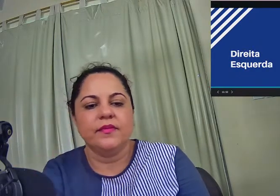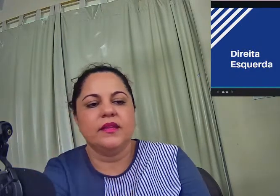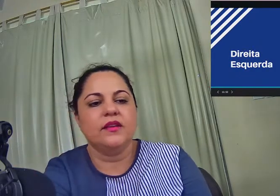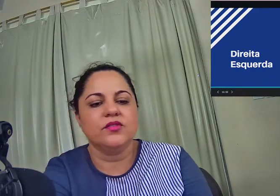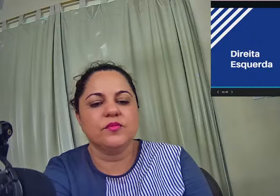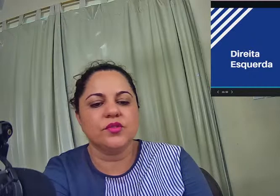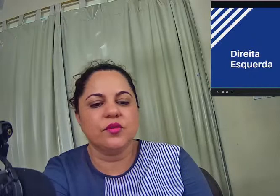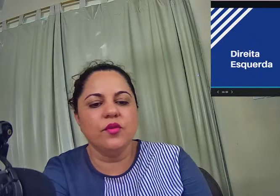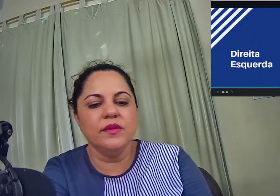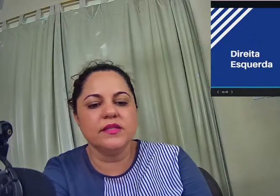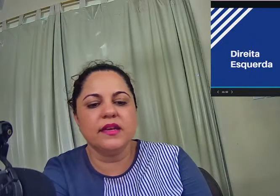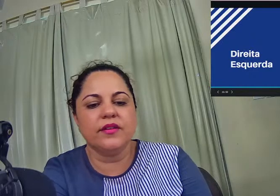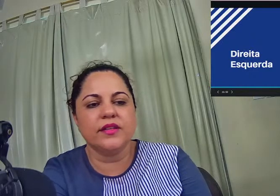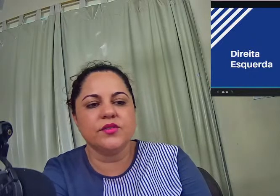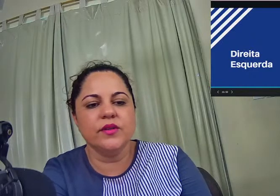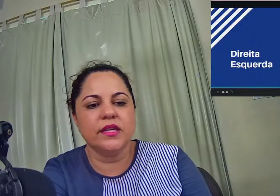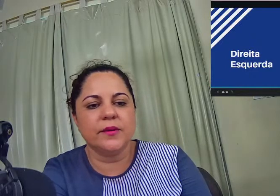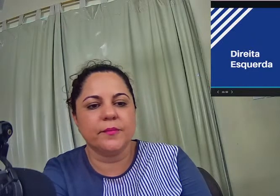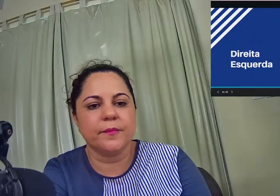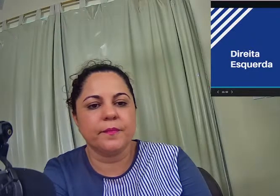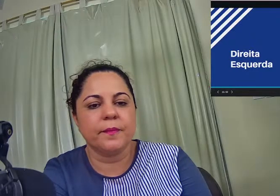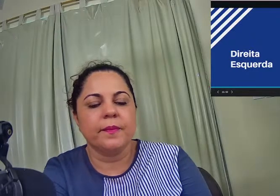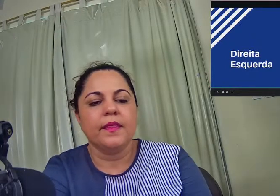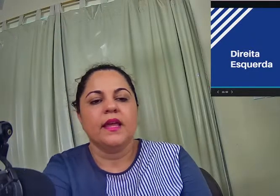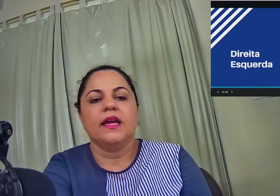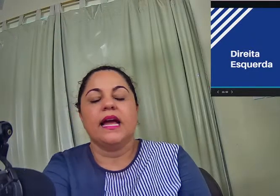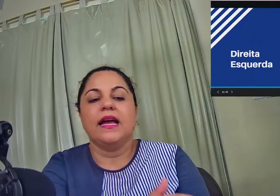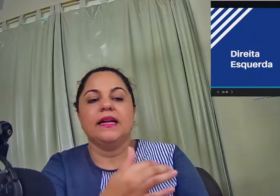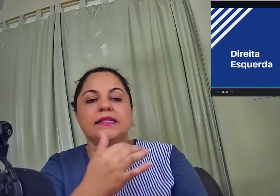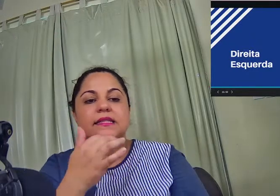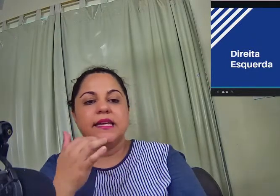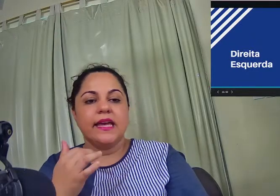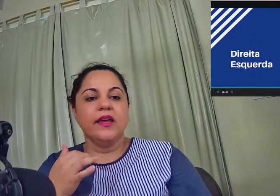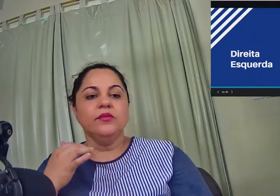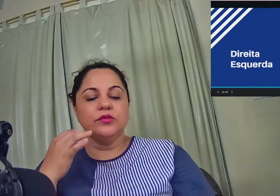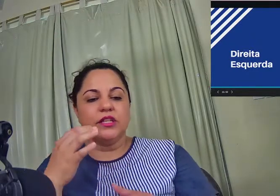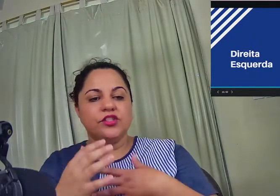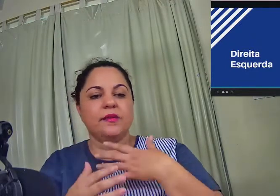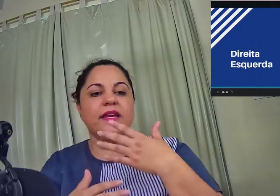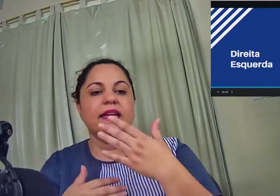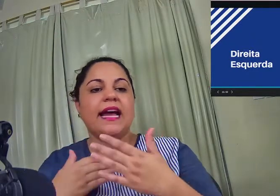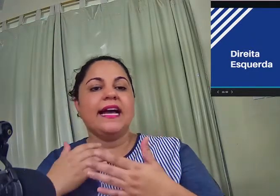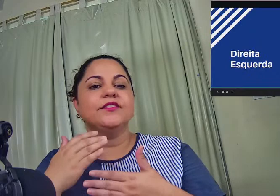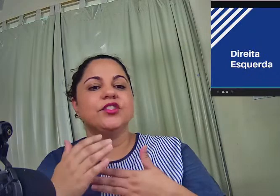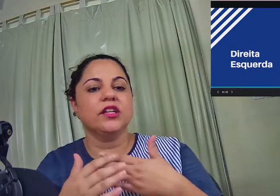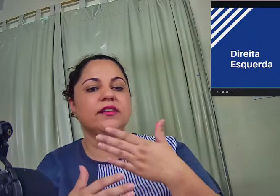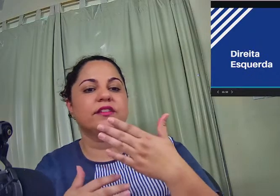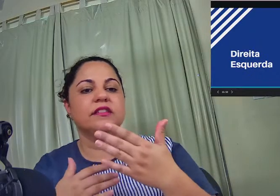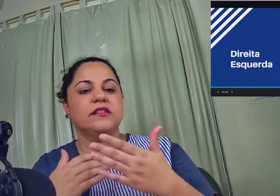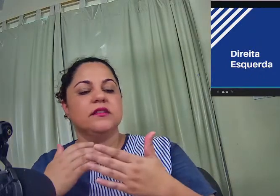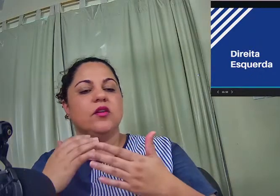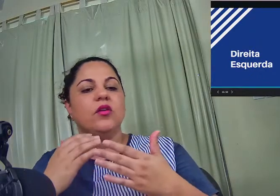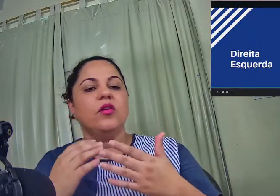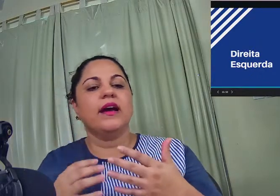Nós vamos observar isso aí. Se eu, durante a minha narrativa, colocar